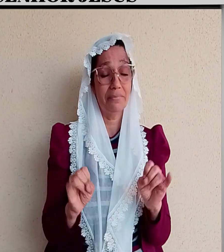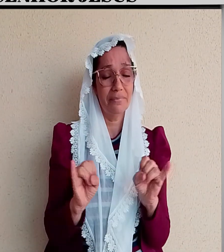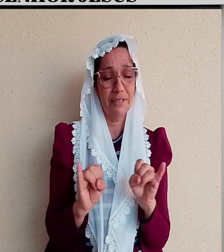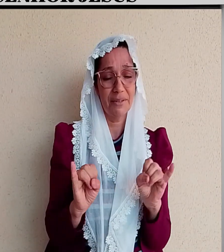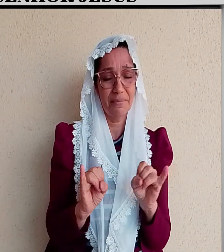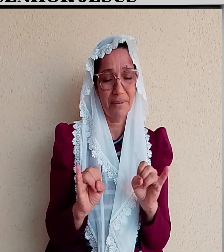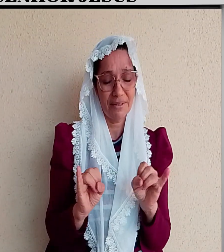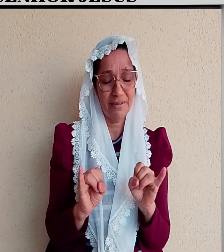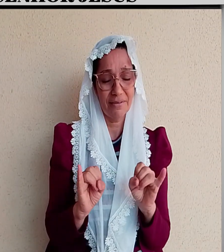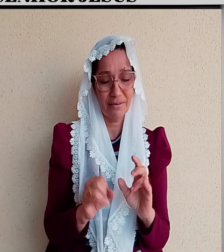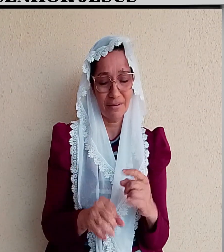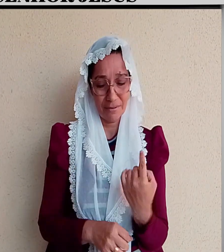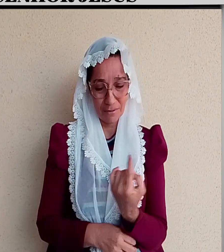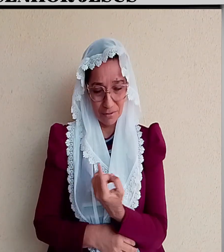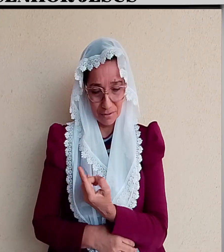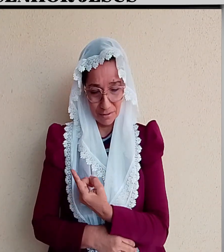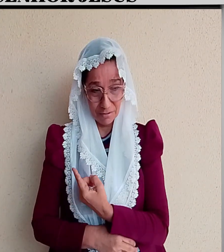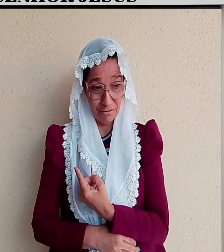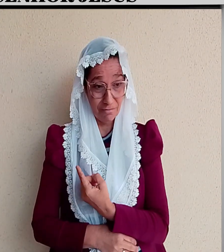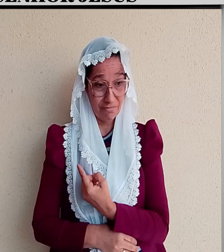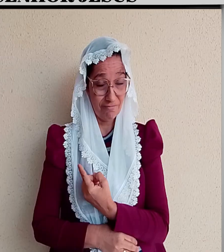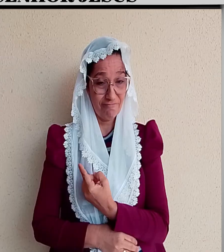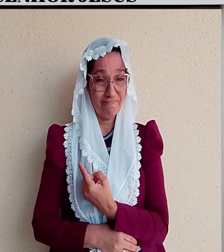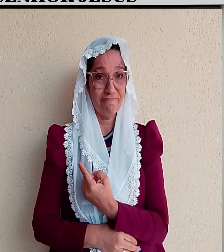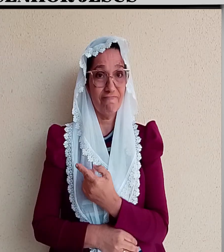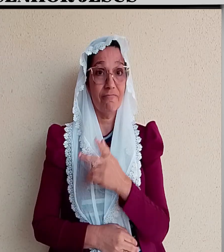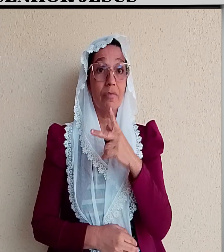já falou aqui, já ficou tudo escrito,